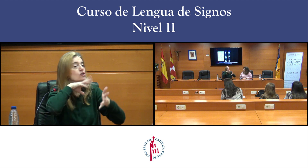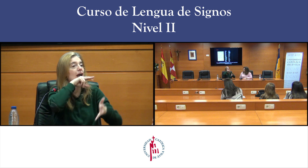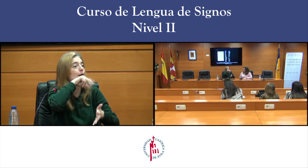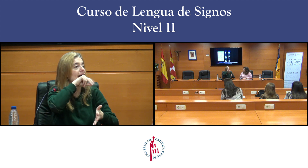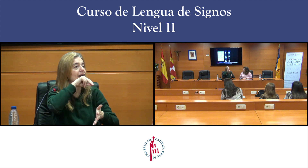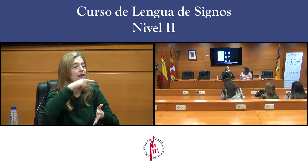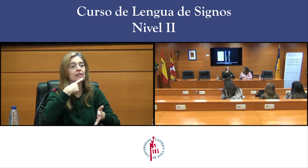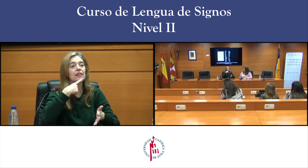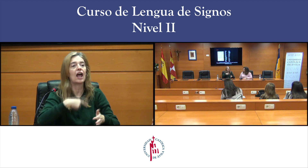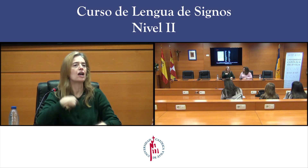personas